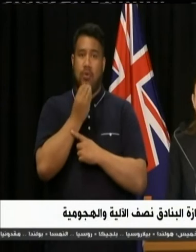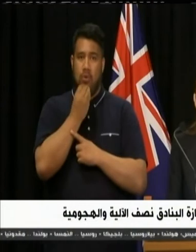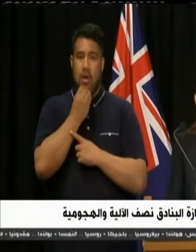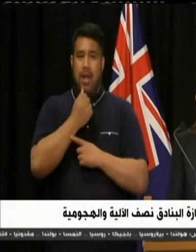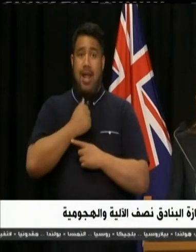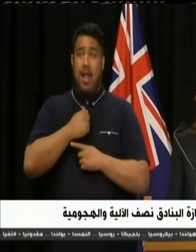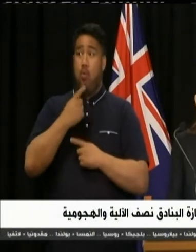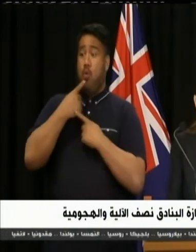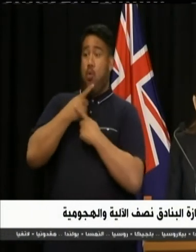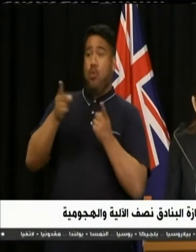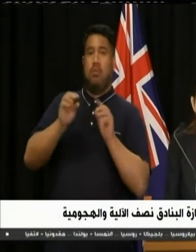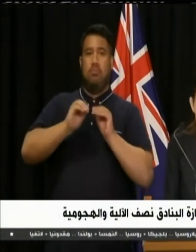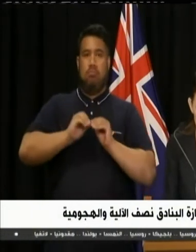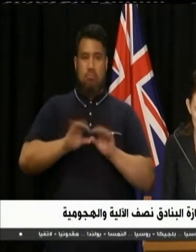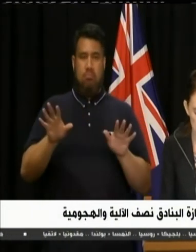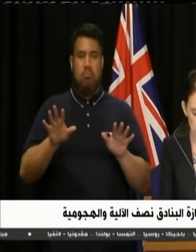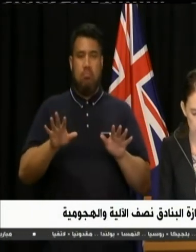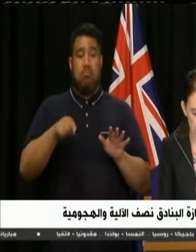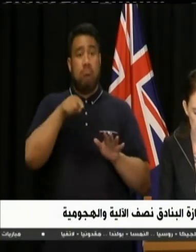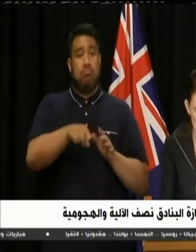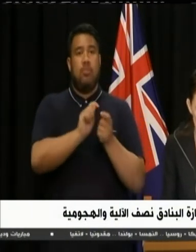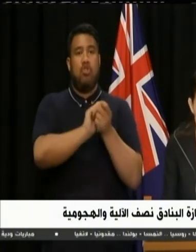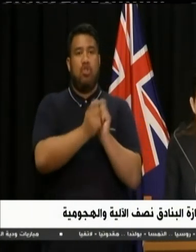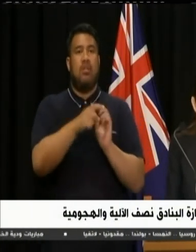الأسلحة المحظورة من أيدي المواطنين.